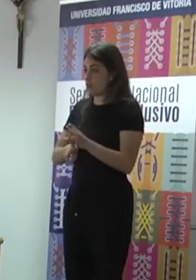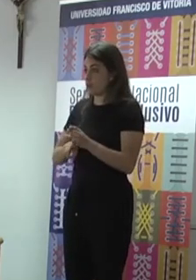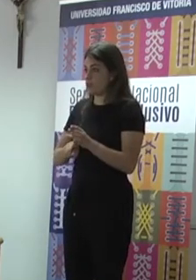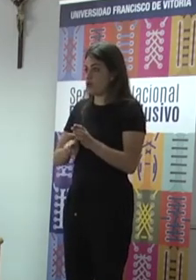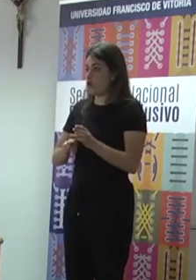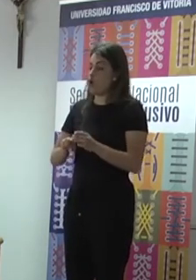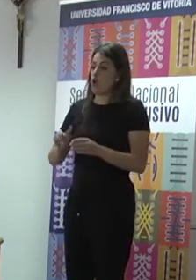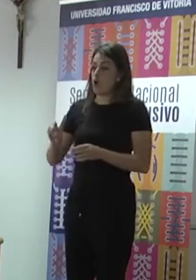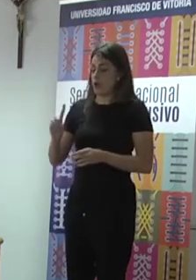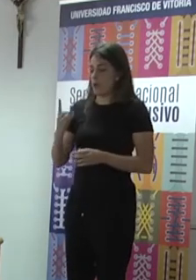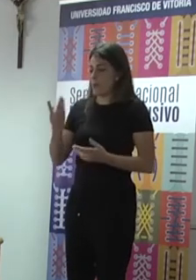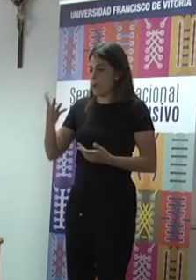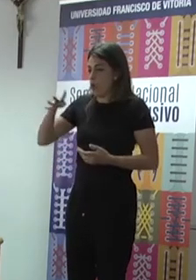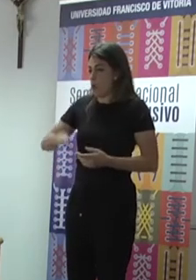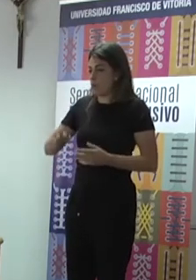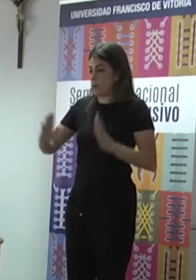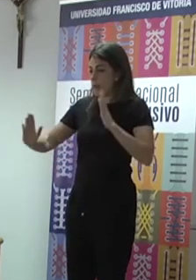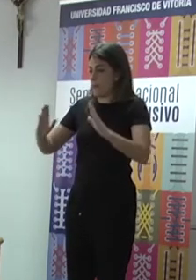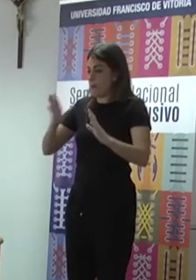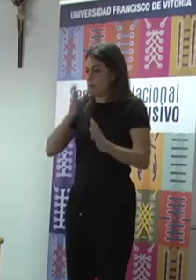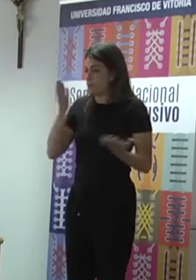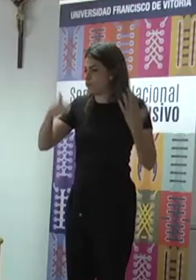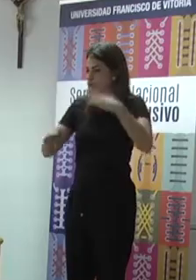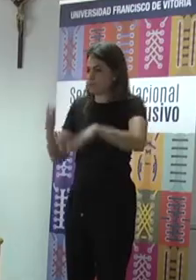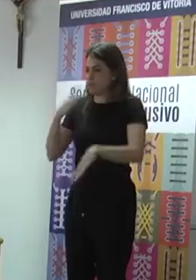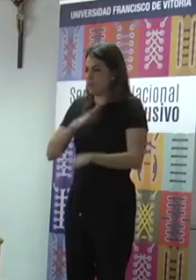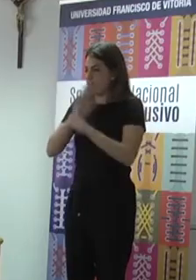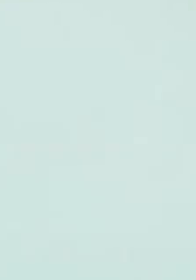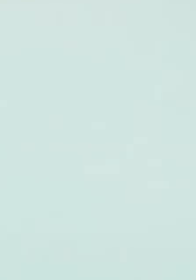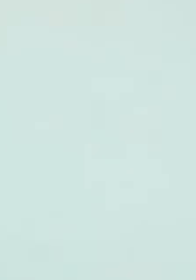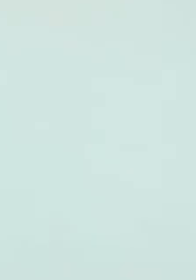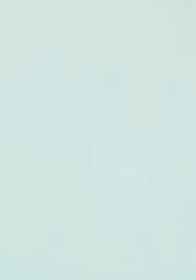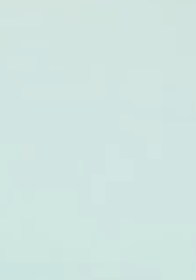como un pez de plomo, que tragaba más agua que toda la depuradora de la piscina.